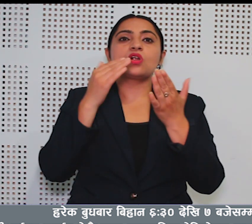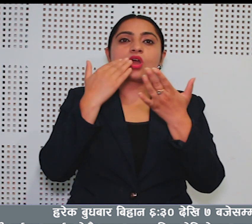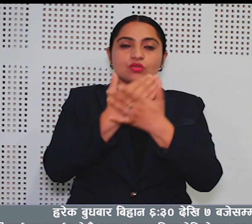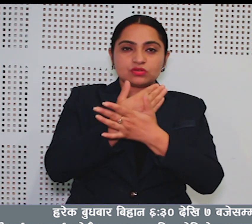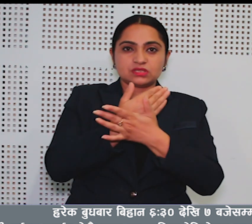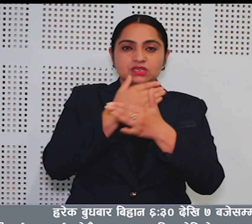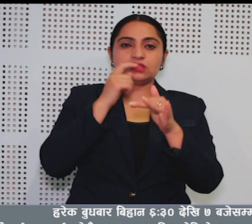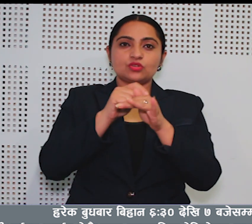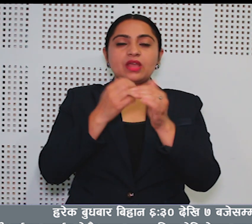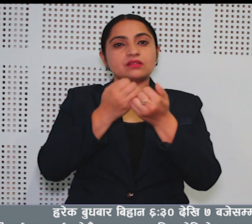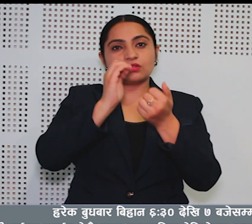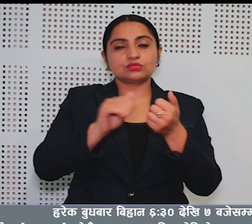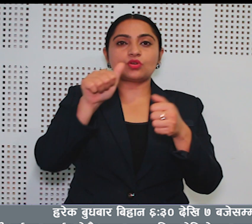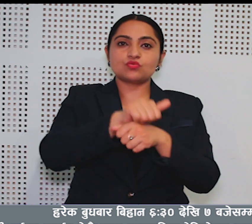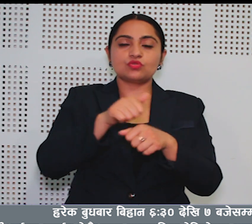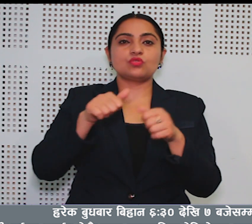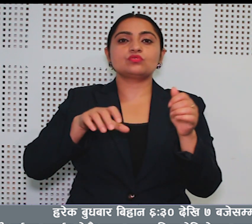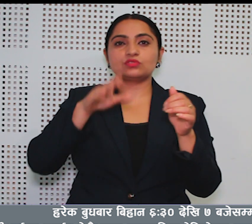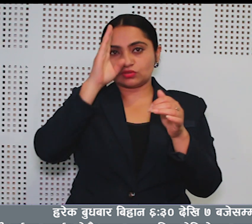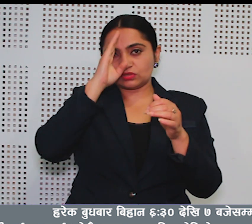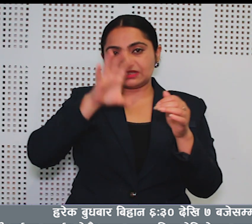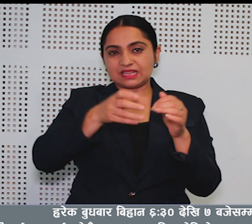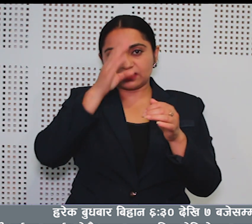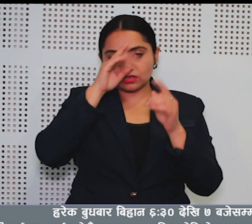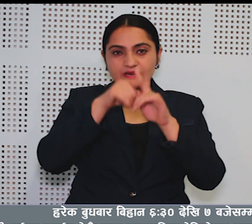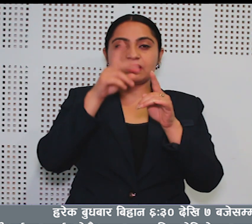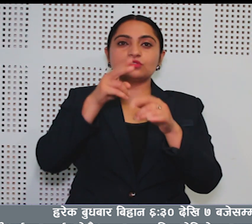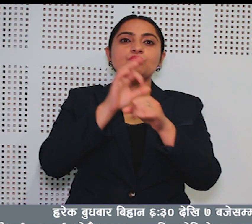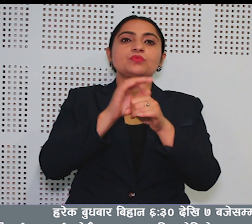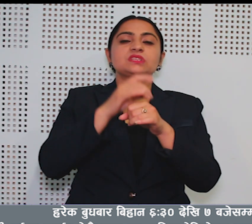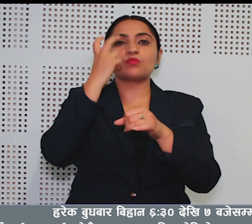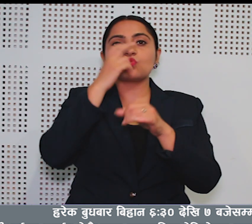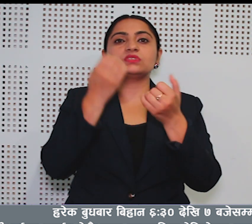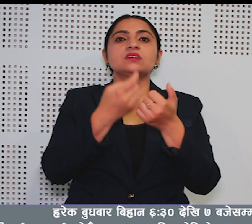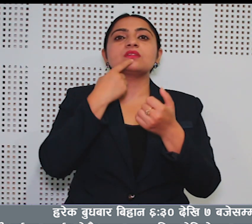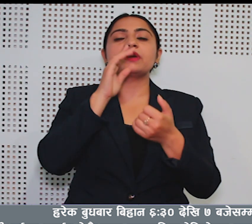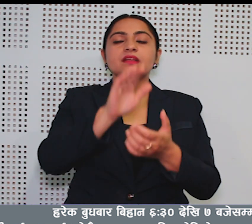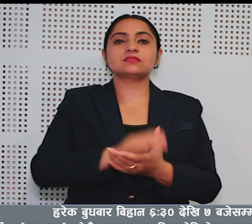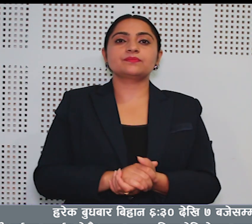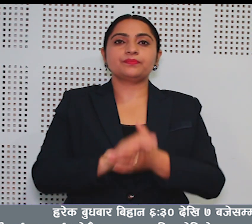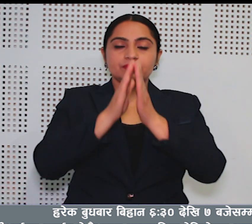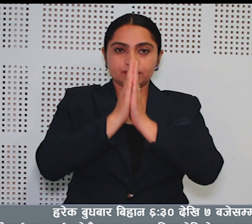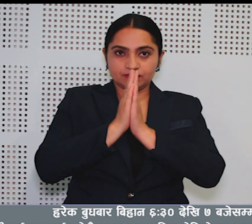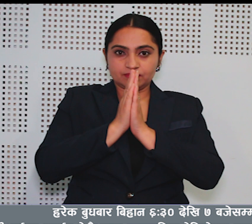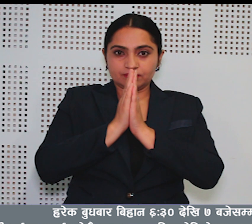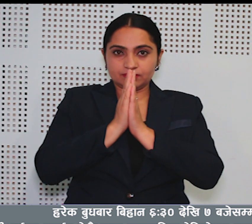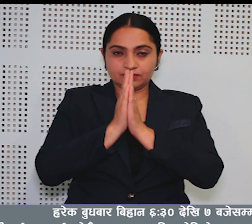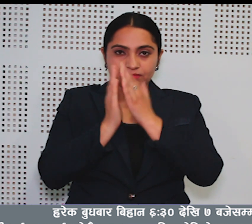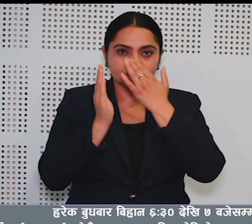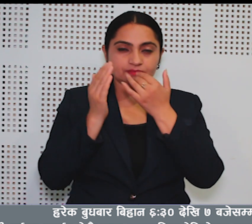स्थानीय सरकारसँग यस किसिमको व्यवस्थापनको लागि खोजी गर्ने बताएका छन्। नमस्कार, हमार नाम भेले रश्मा देवी दास,